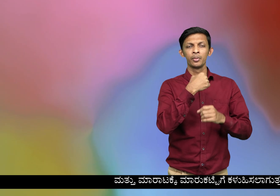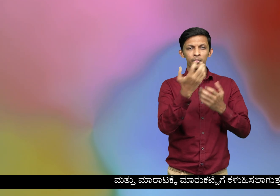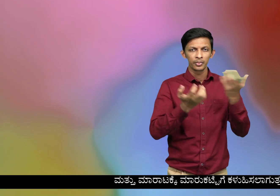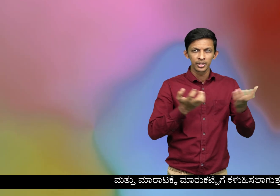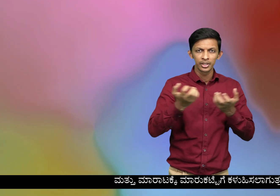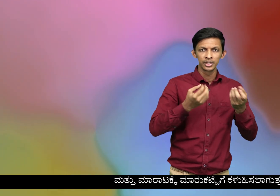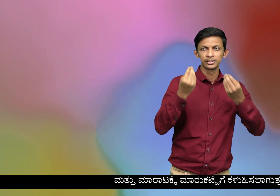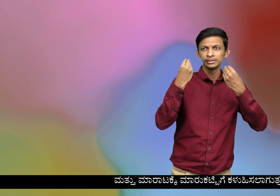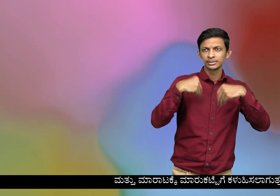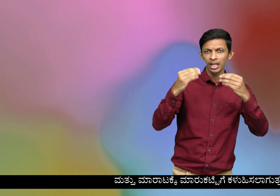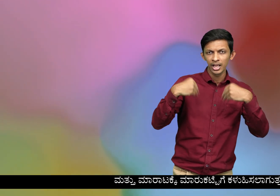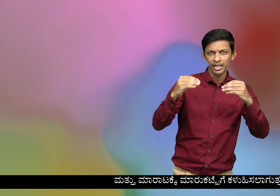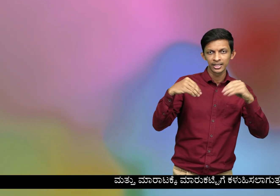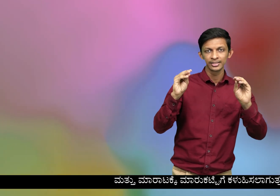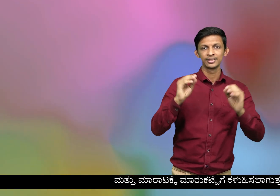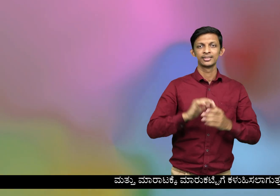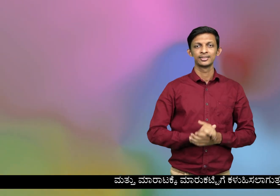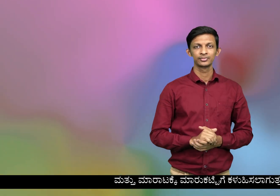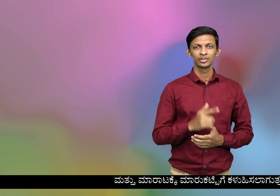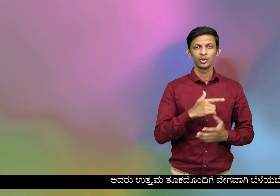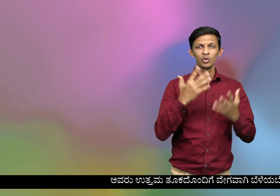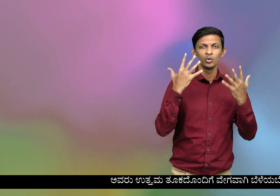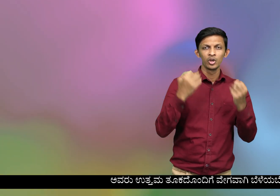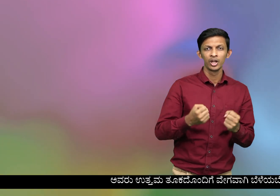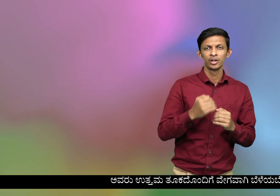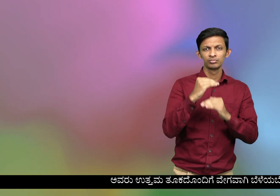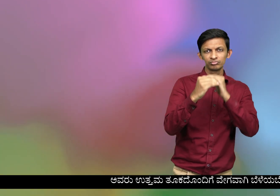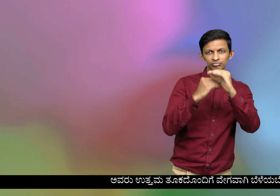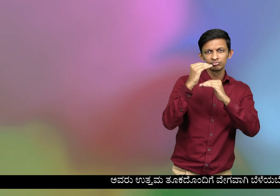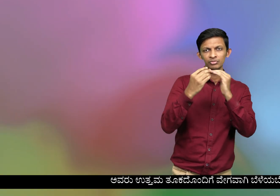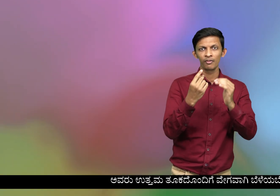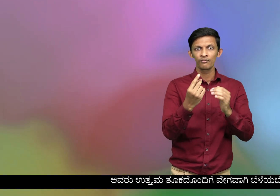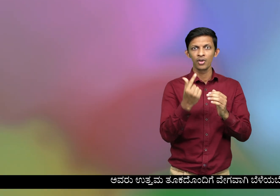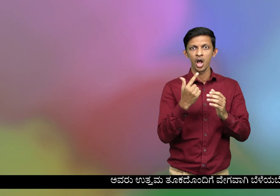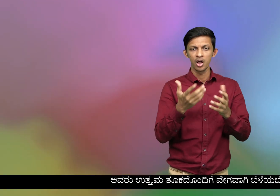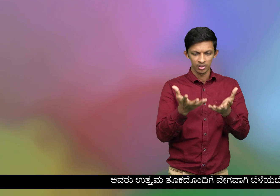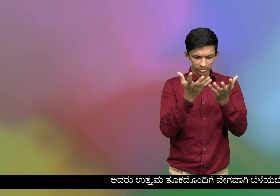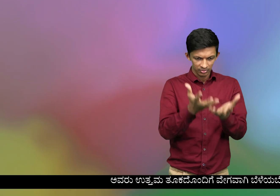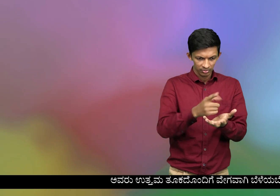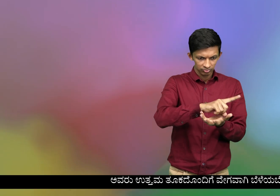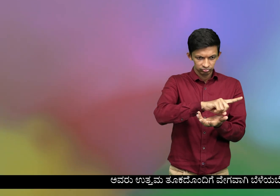ಮಾರುಕಟ್ಟೆಗೆ ಕಳುಹಿಸಲಾಗುತ್ತದೆ. ಅವರು ಉತ್ತಮ ತೂಕದೊಂದಿಗೆ ವೇಗವಾಗಿ ಬೆಳೆಯಬೇಕು.